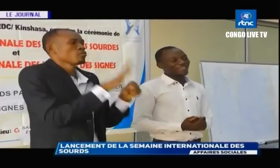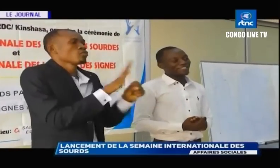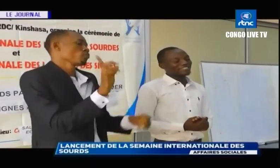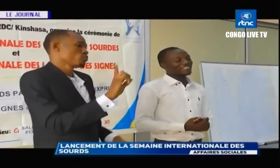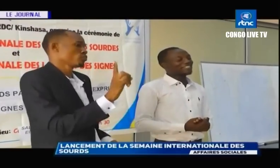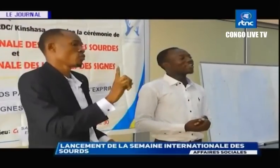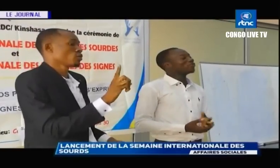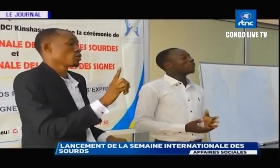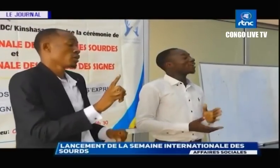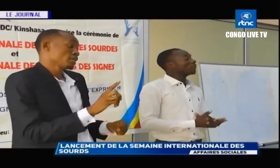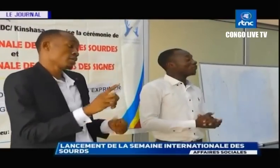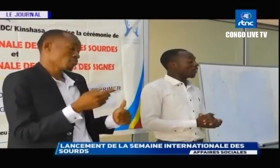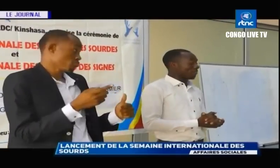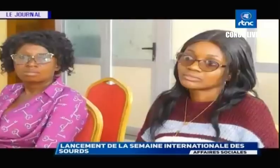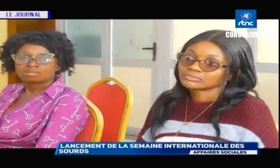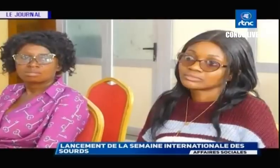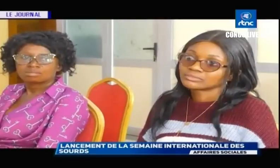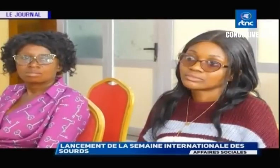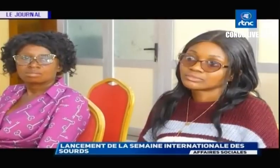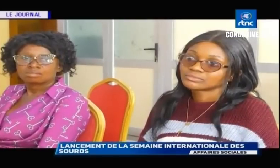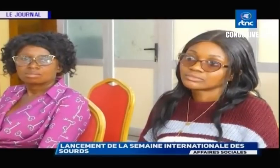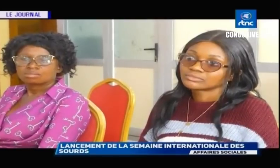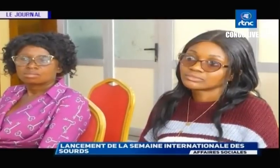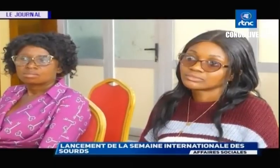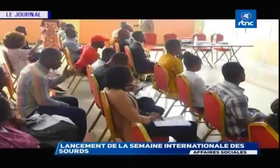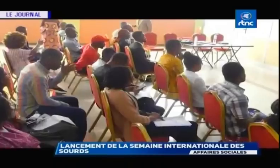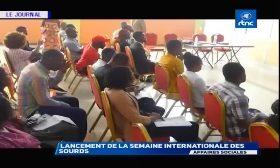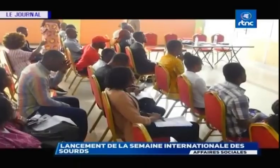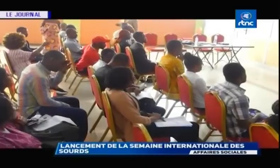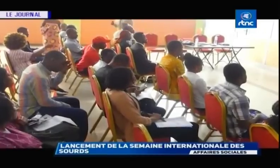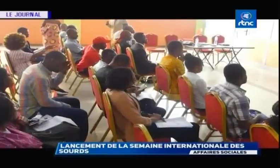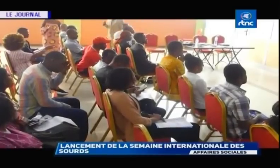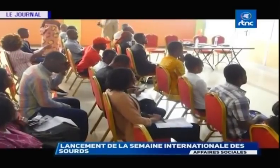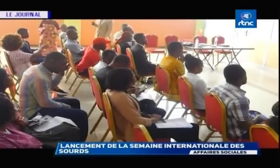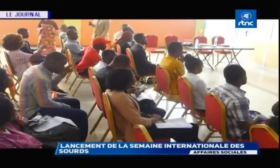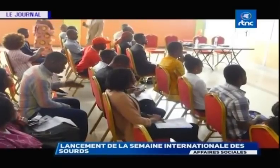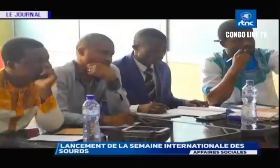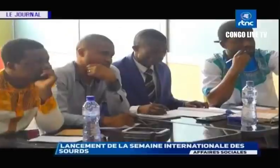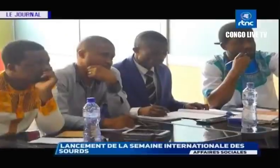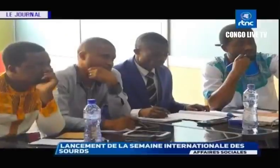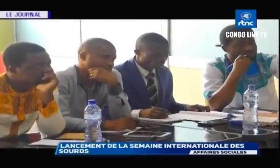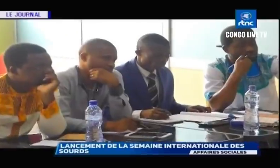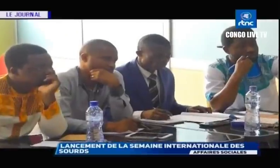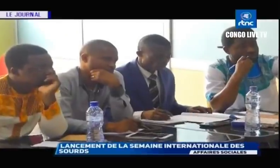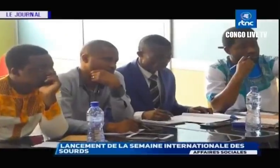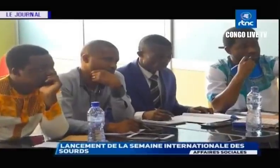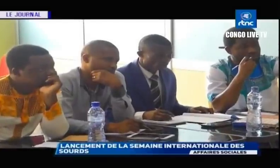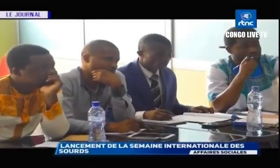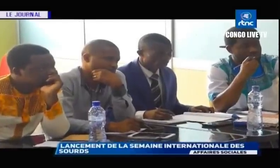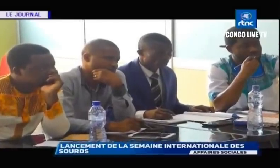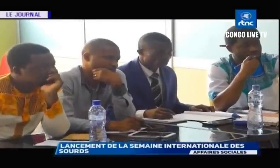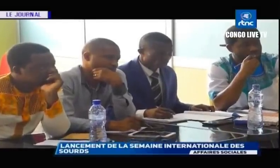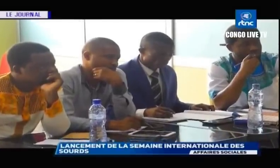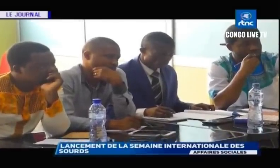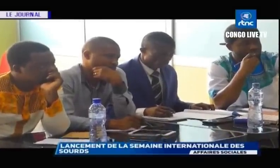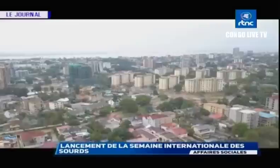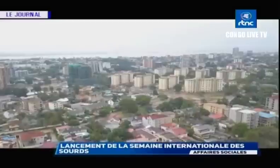ont défendu différents sujets orientés vers l'intégration sociale des sourds et vers la promotion de la langue des signes. En